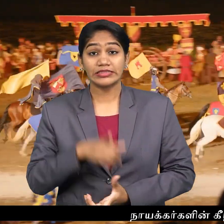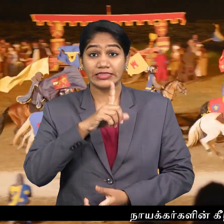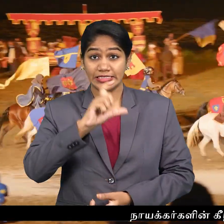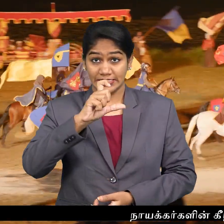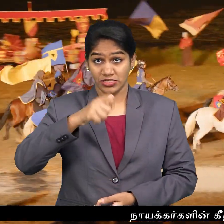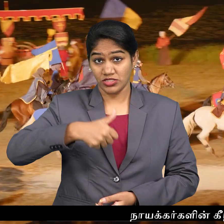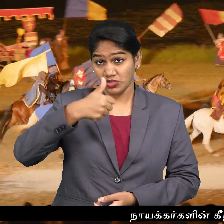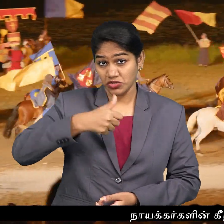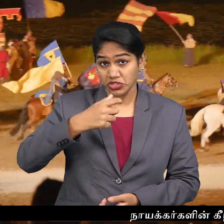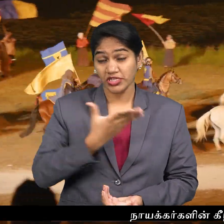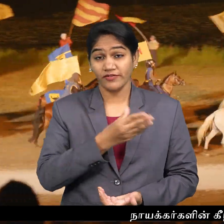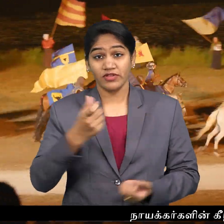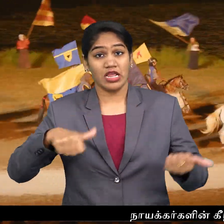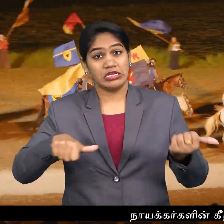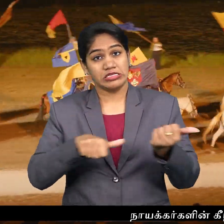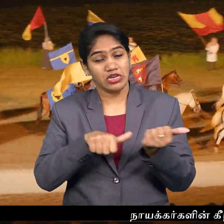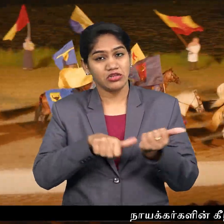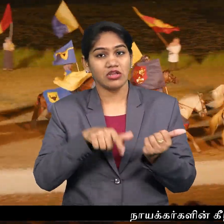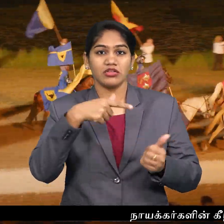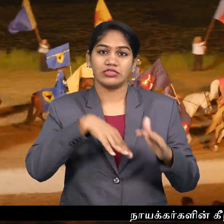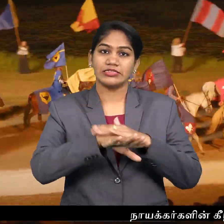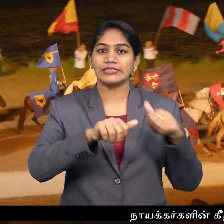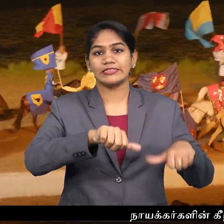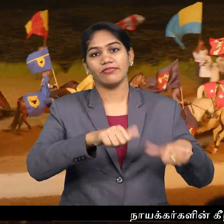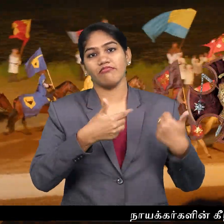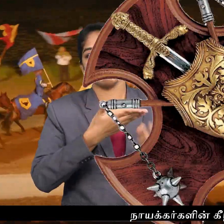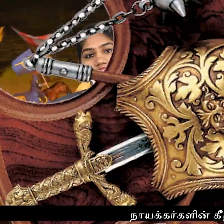நாயக்கர்களின் கீழ் சுதந்திரம் பெற்றன.